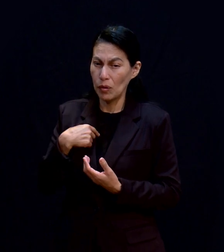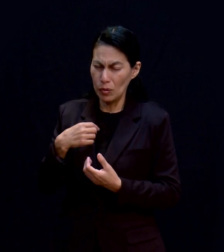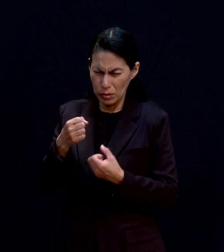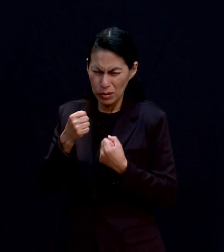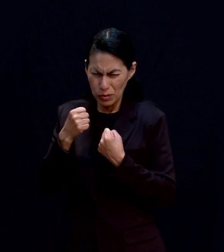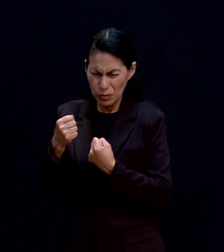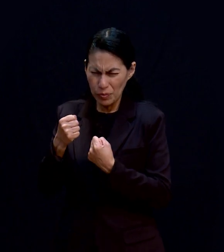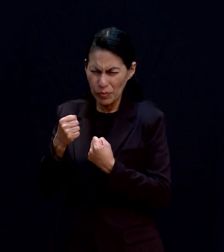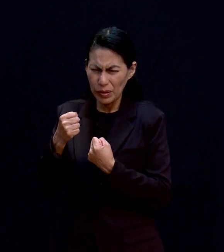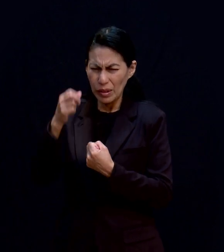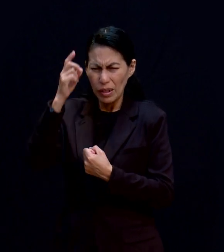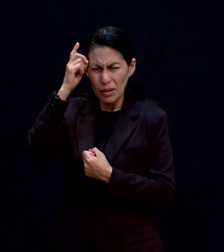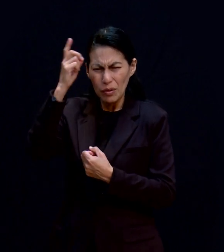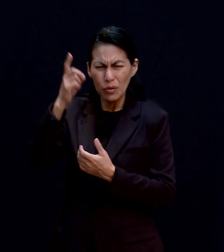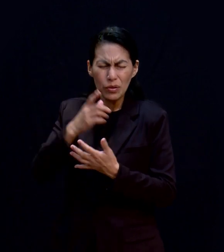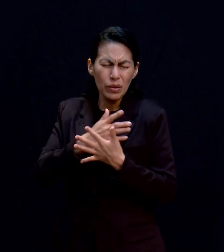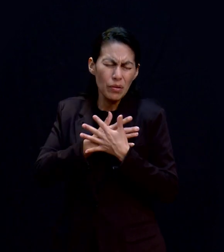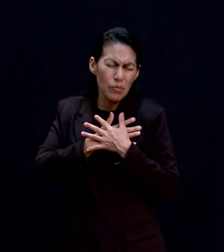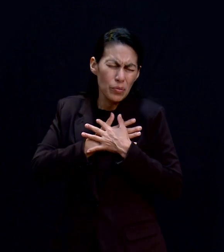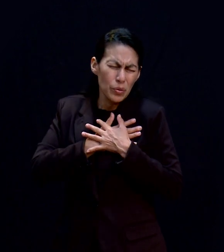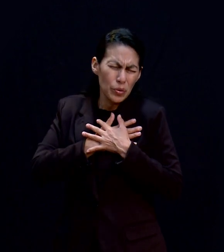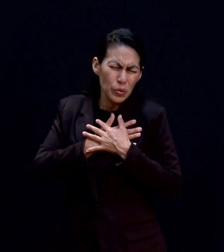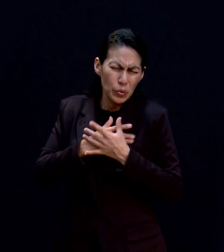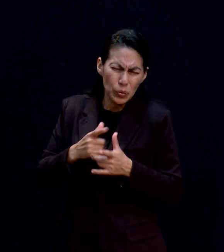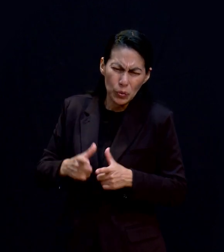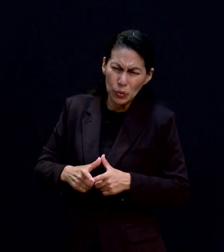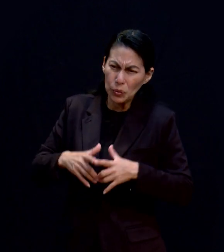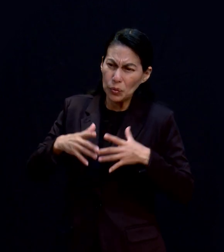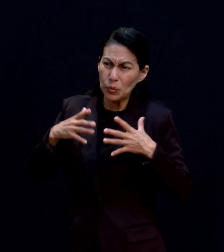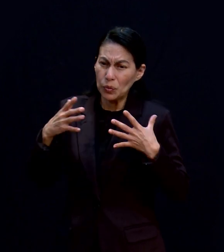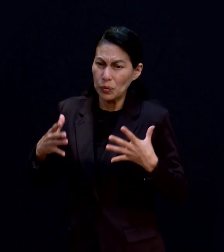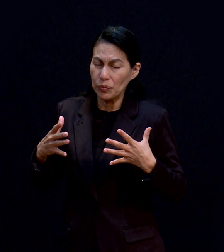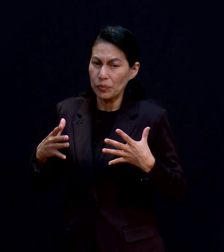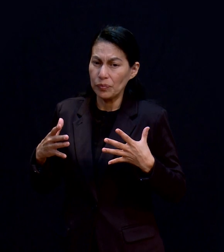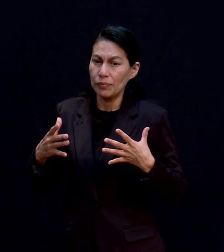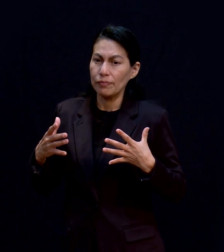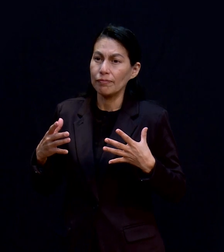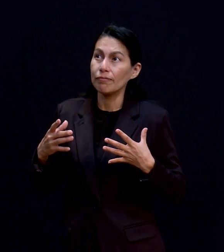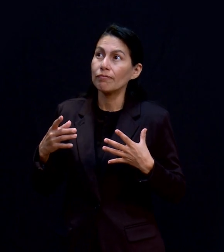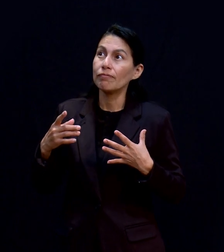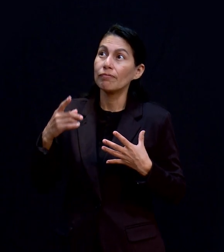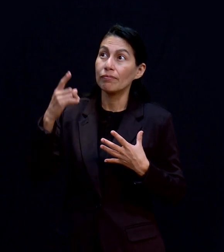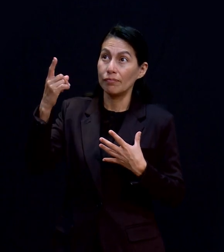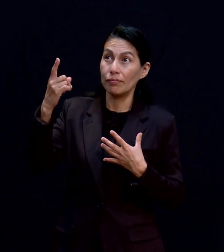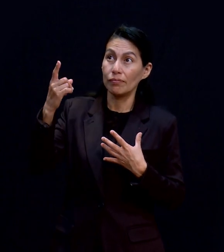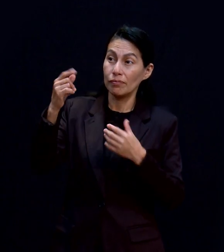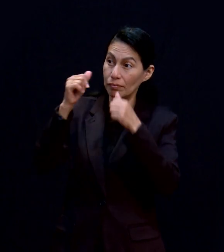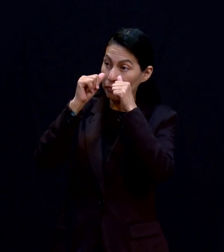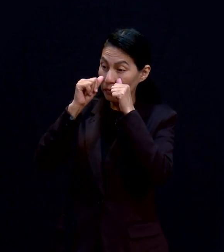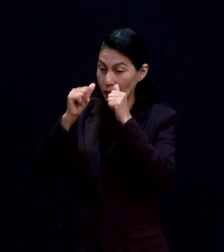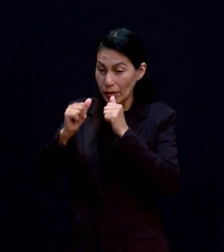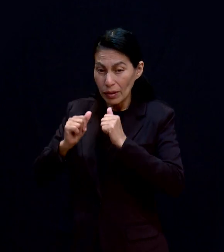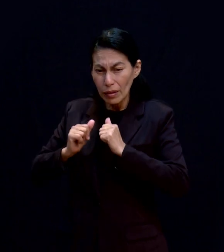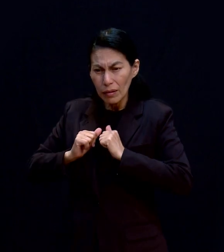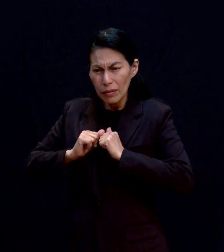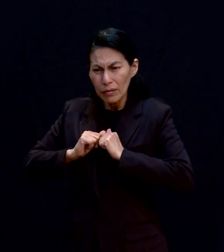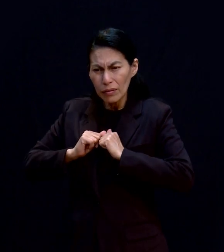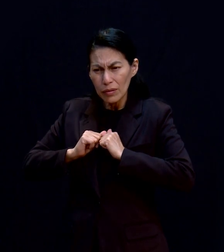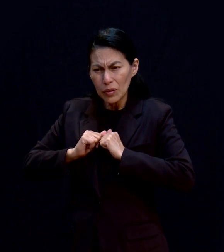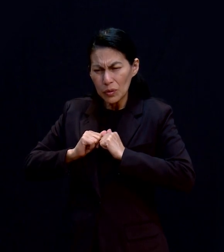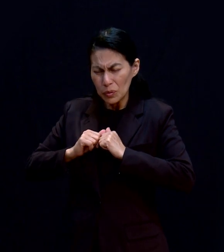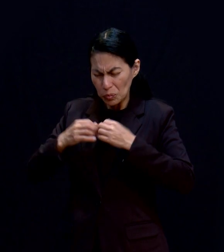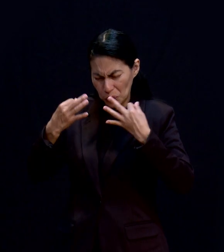personal sé que mi dios y su amor inagotable realmente están con nosotros y nos puede escuchar